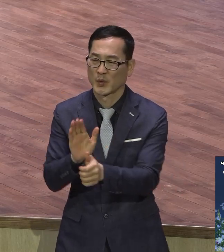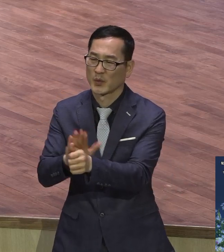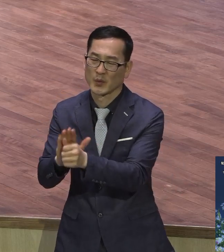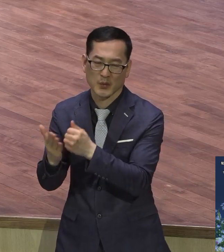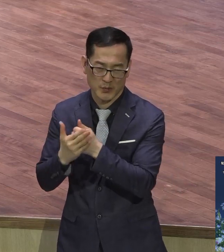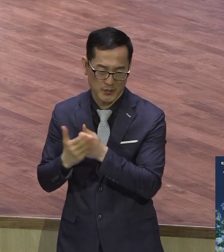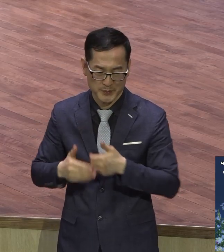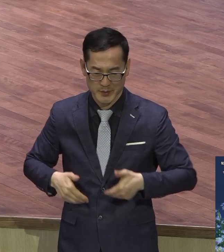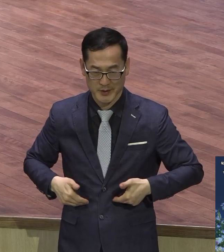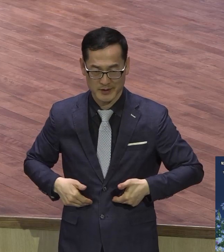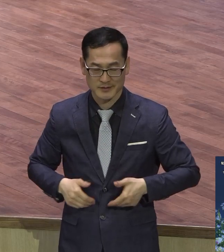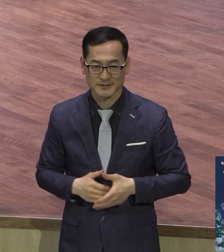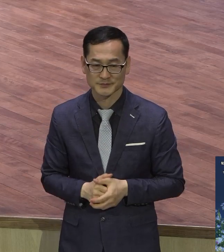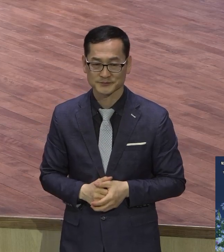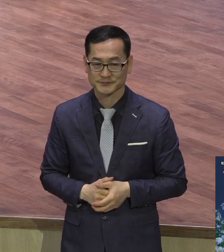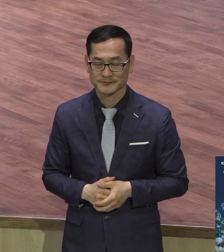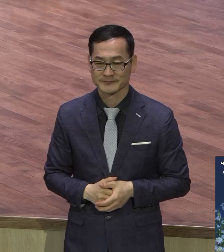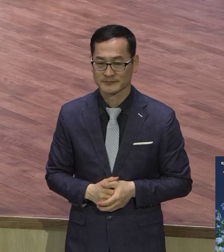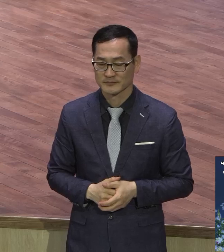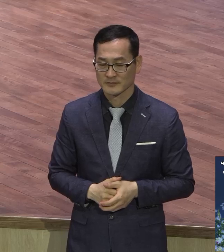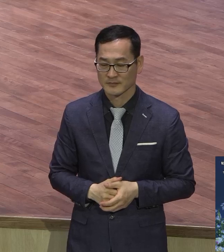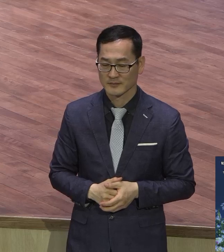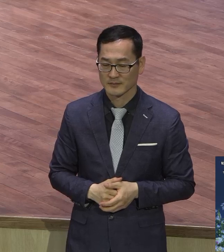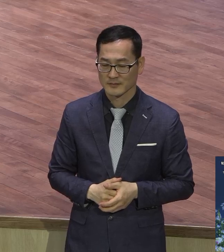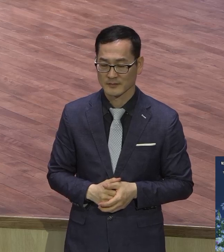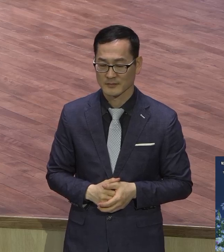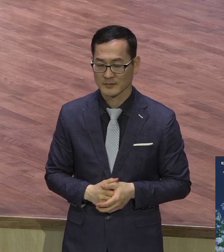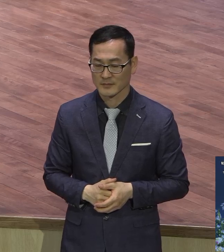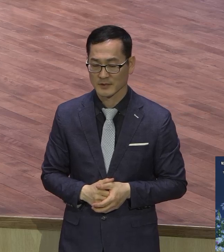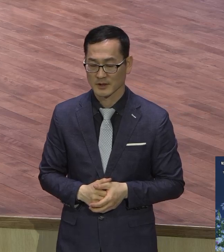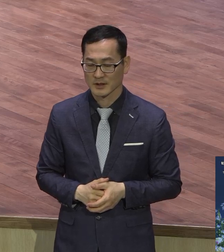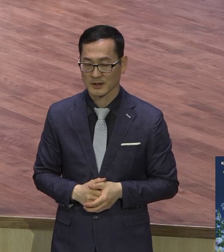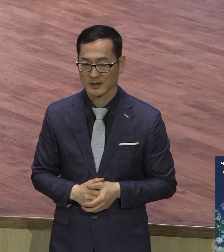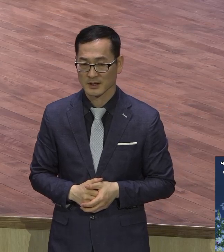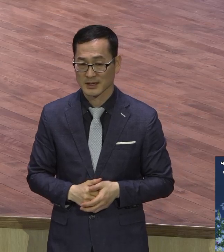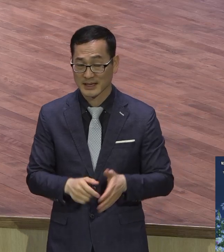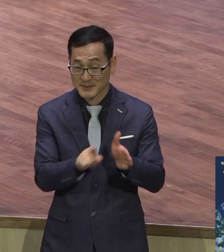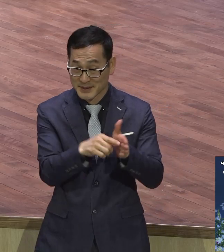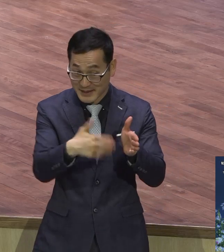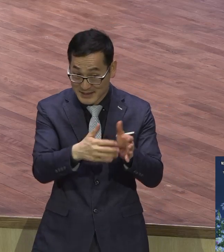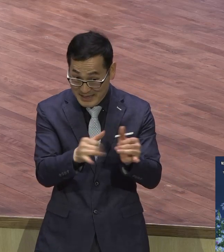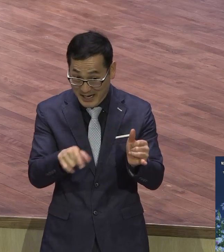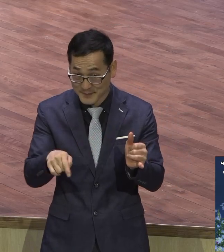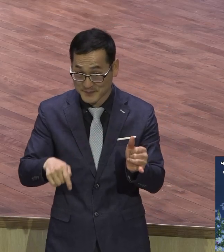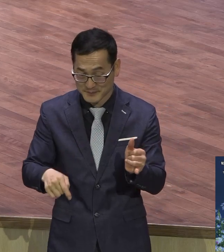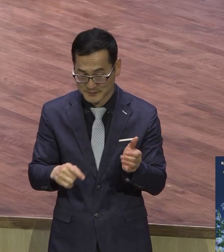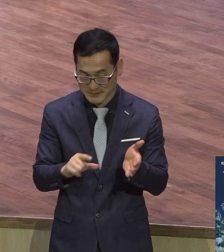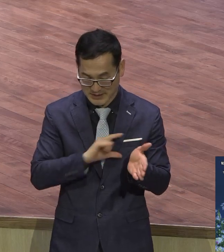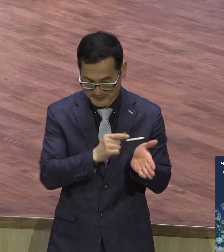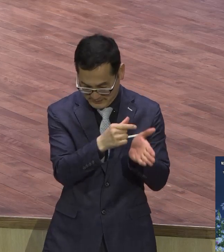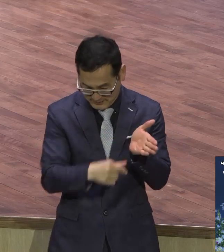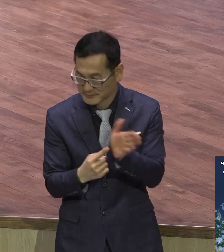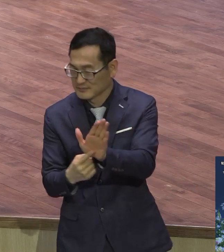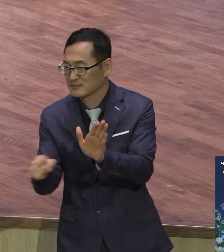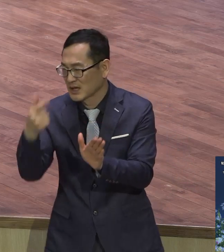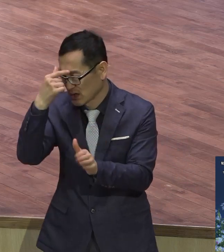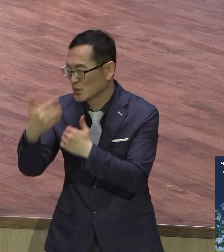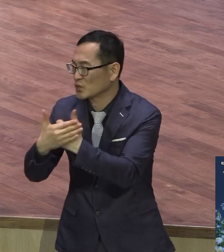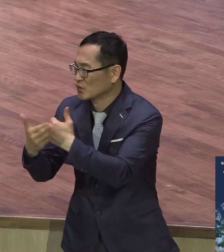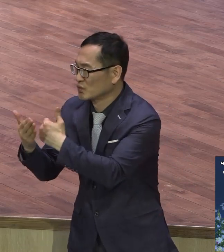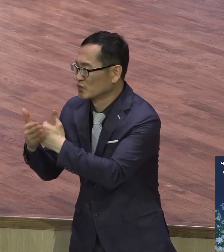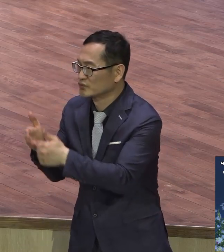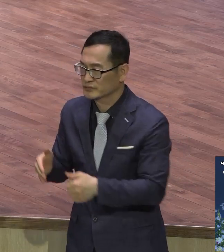수준 높은 기도거든요. 서로를 위해서 서로의 불신 가문들 서로 오픈해서 우리 나를 위해서